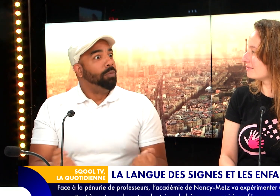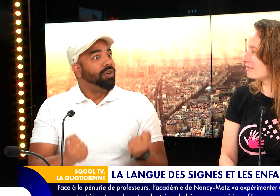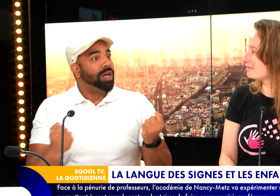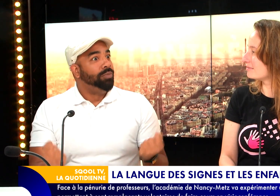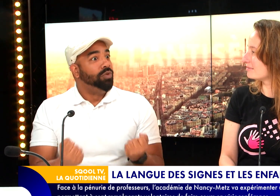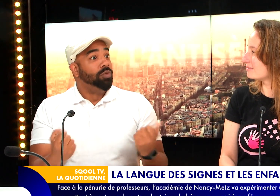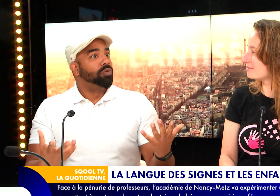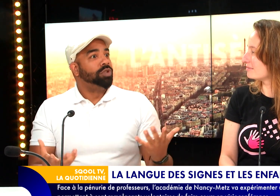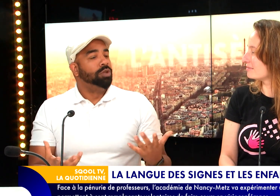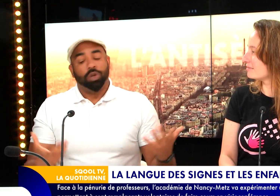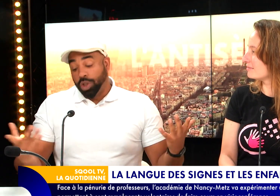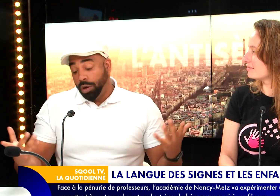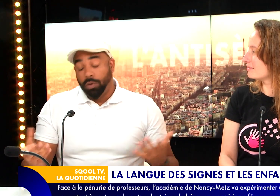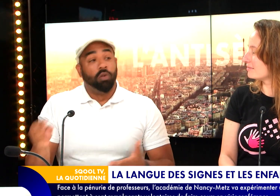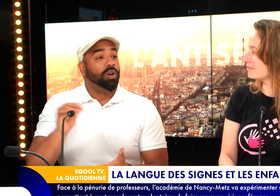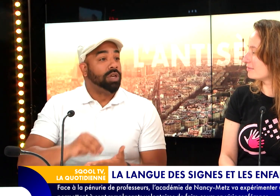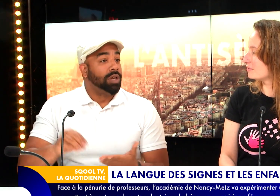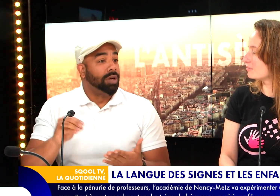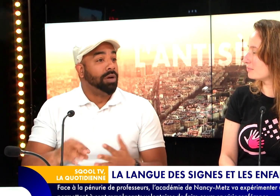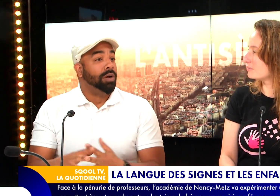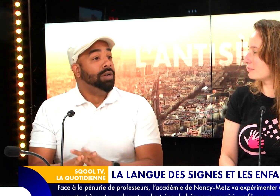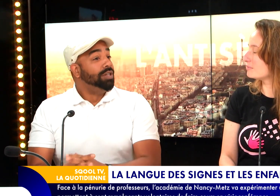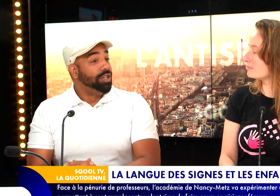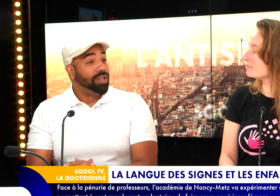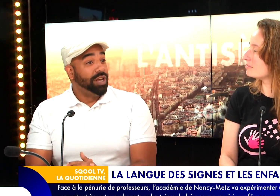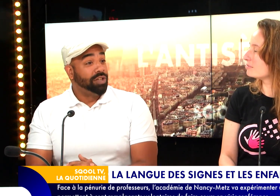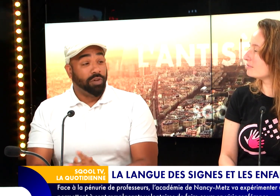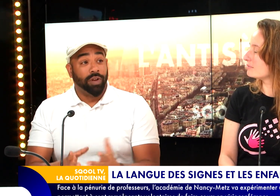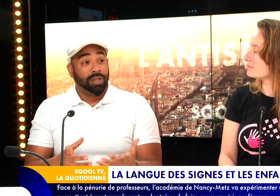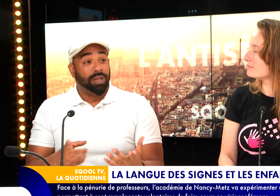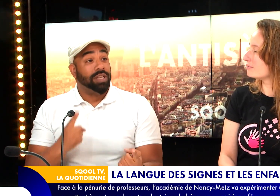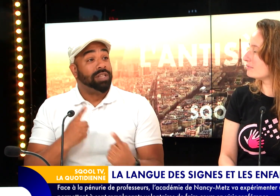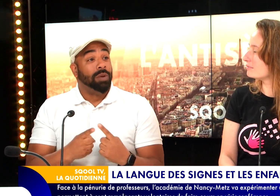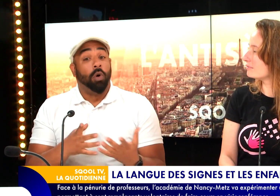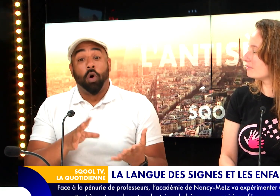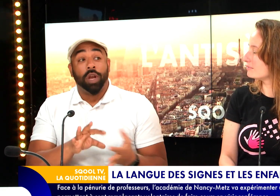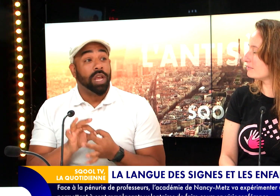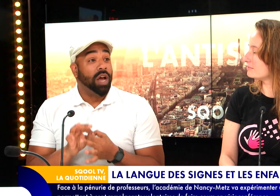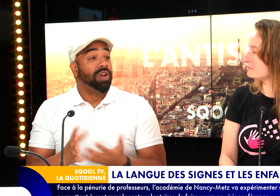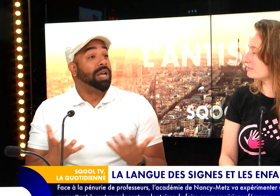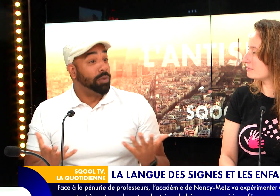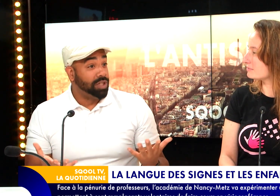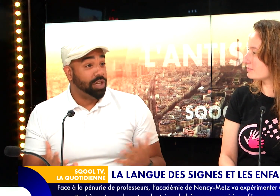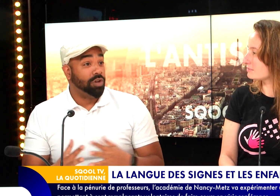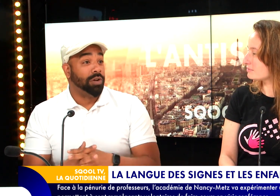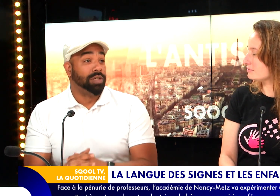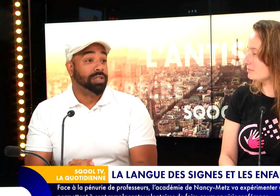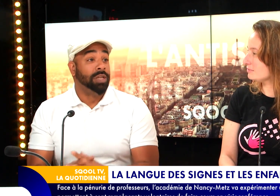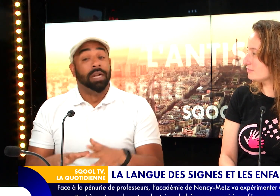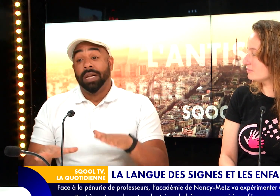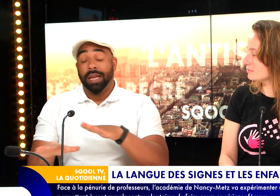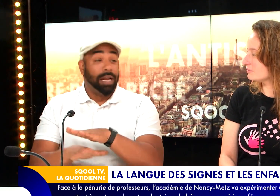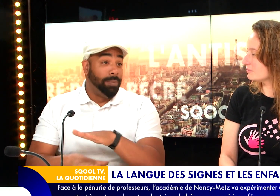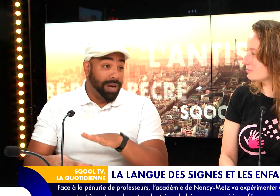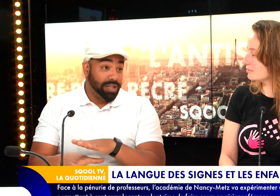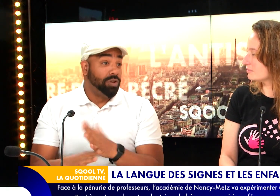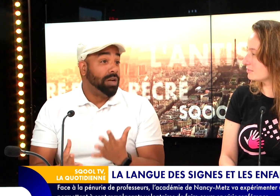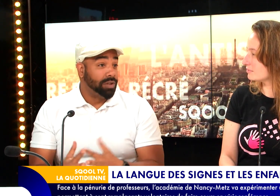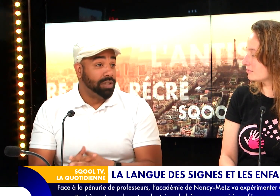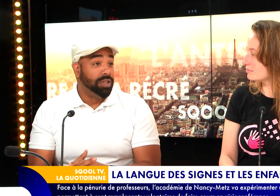pour faire de la pub. Donc on s'est dit, bah, tiens, on va écrire des textes, on va faire des thèmes en lien avec l'apprentissage de la langue des signes et la base de la langue des